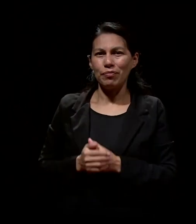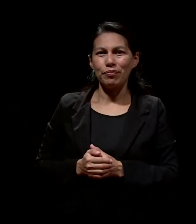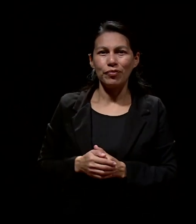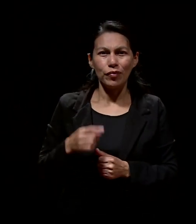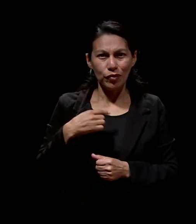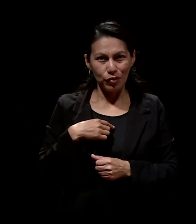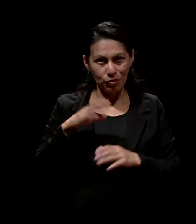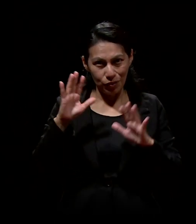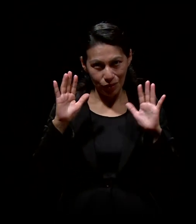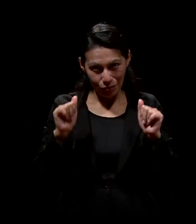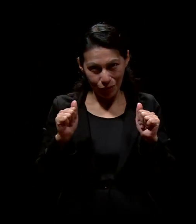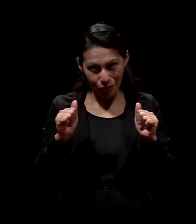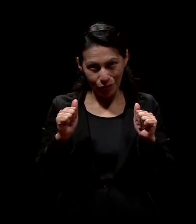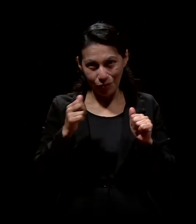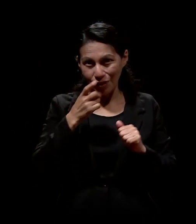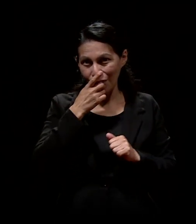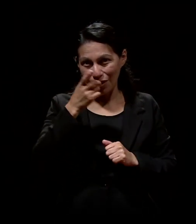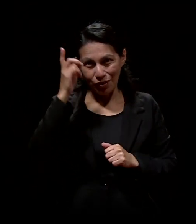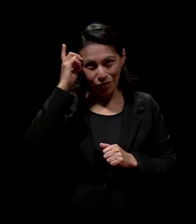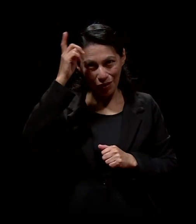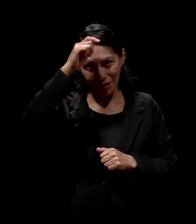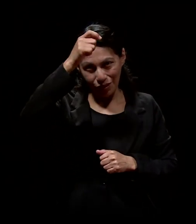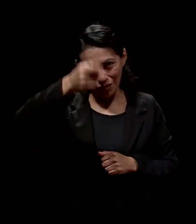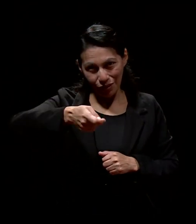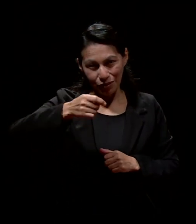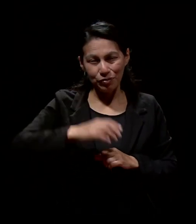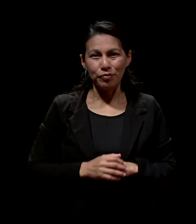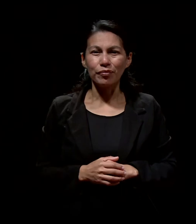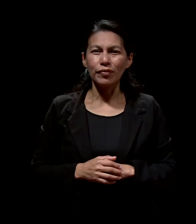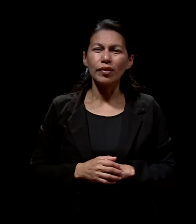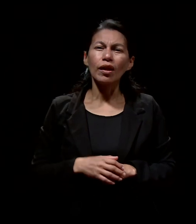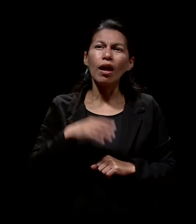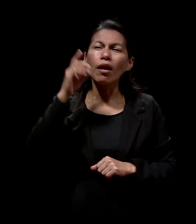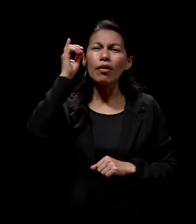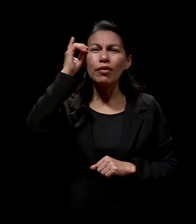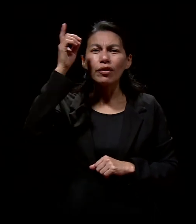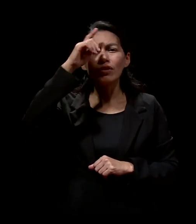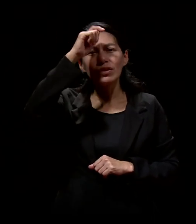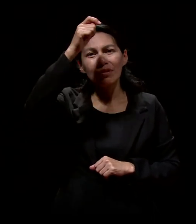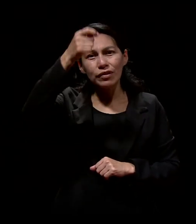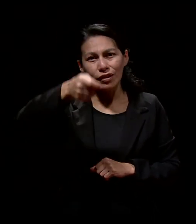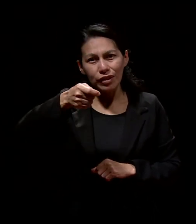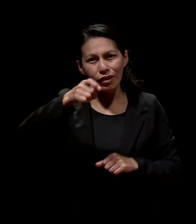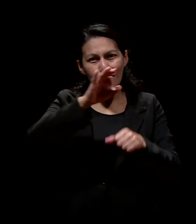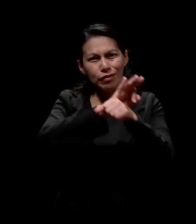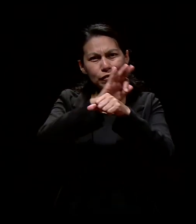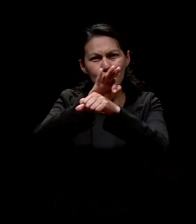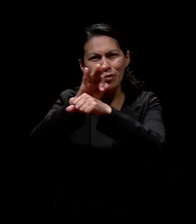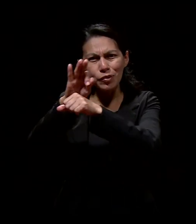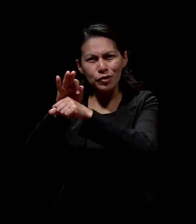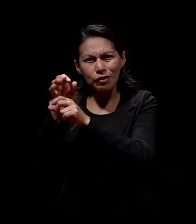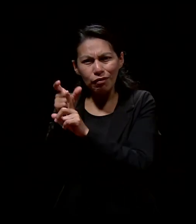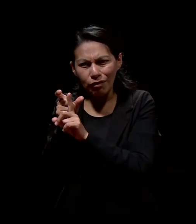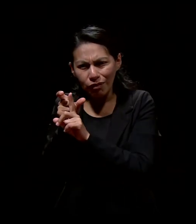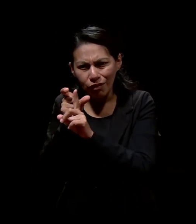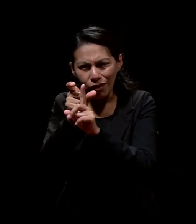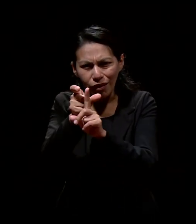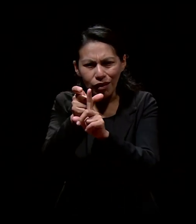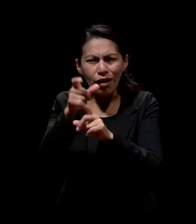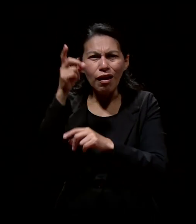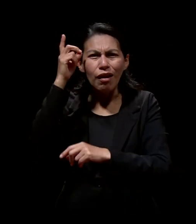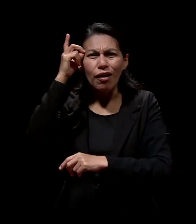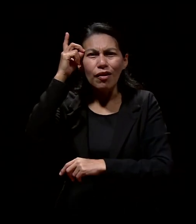Dios que dice: Dios te bendiga y te guarde. Dios haga resplandecer